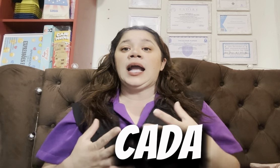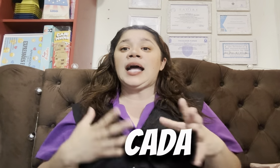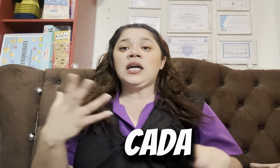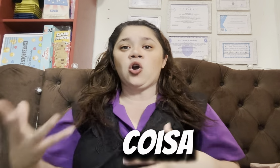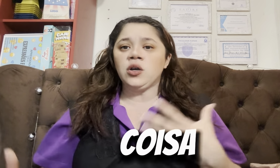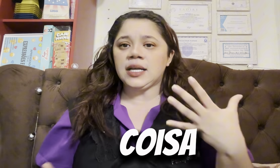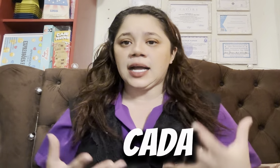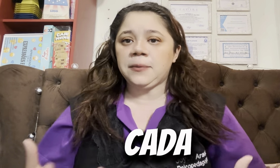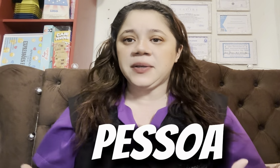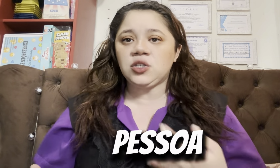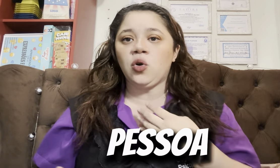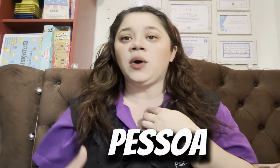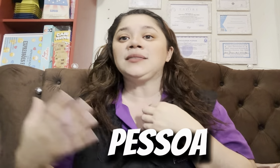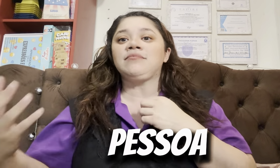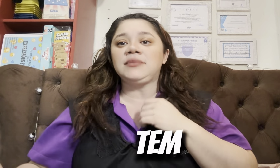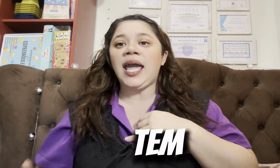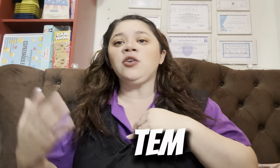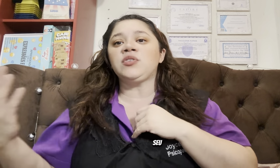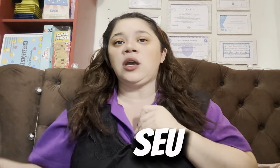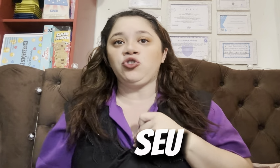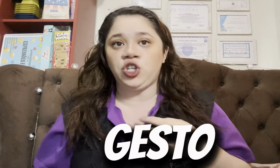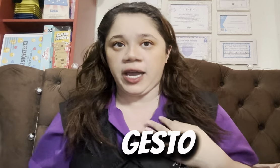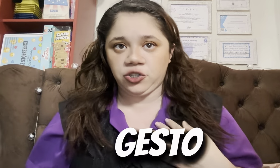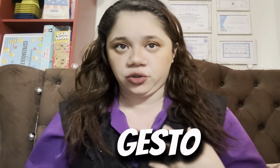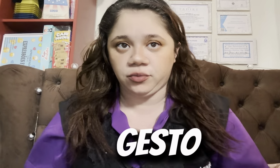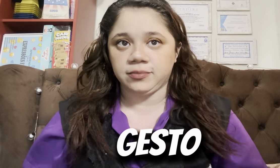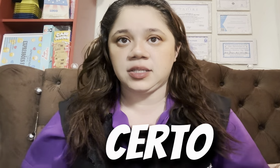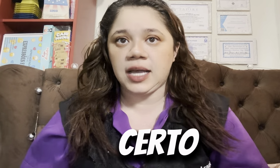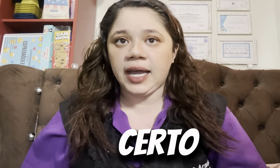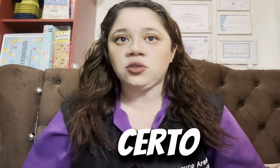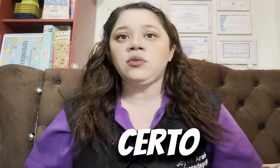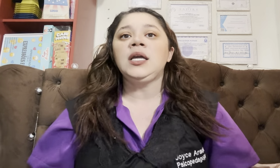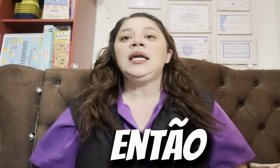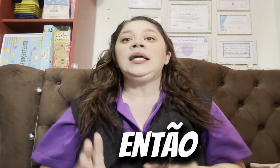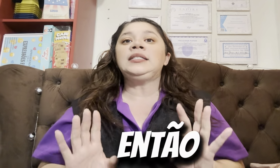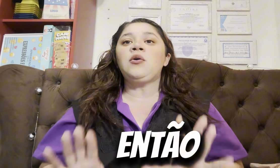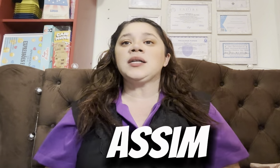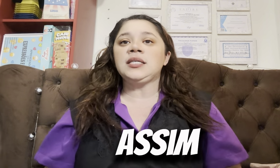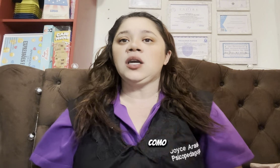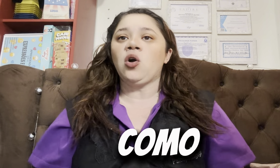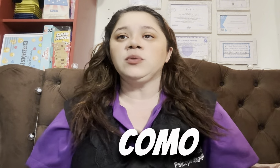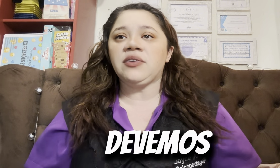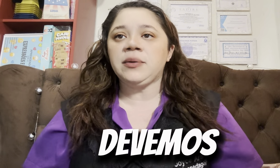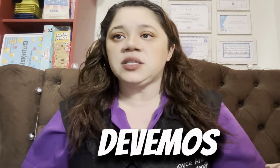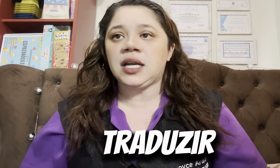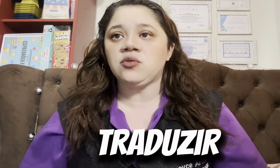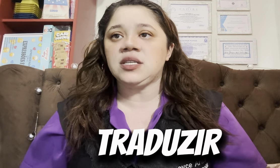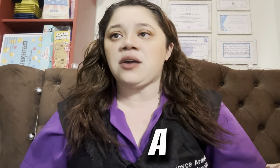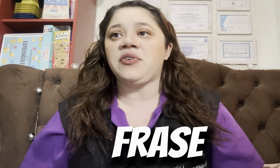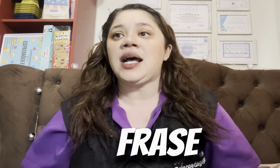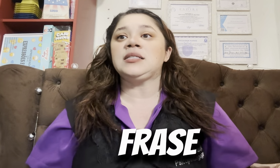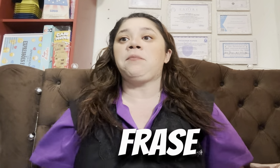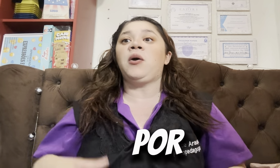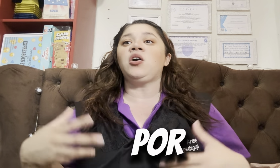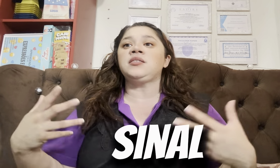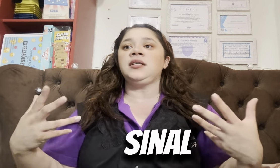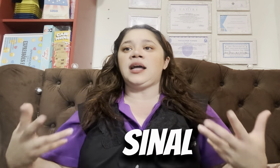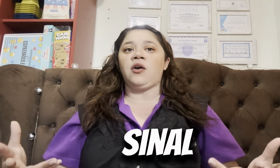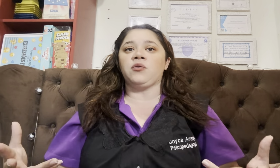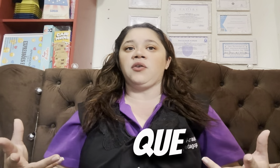cada coisa, cada pessoa tem o seu gesto, certo? Então, assim como devemos traduzir a frase, por sinal, o que faz